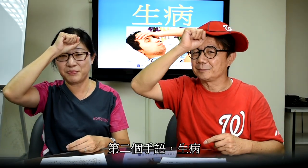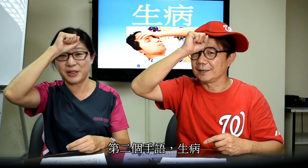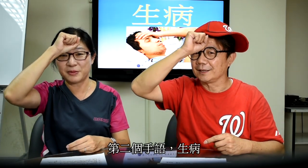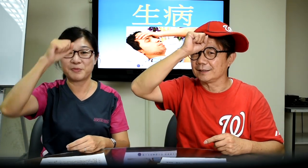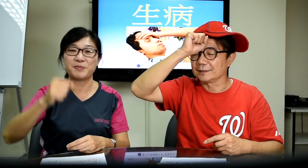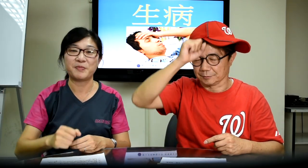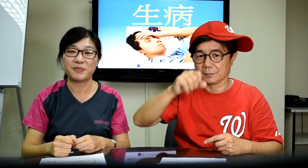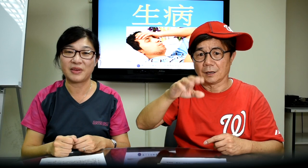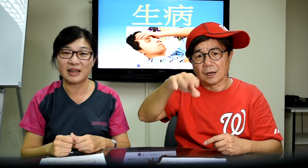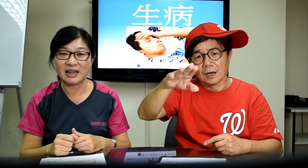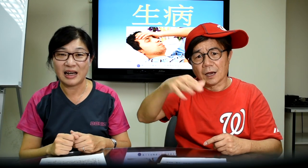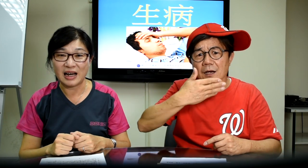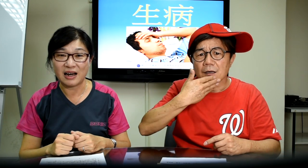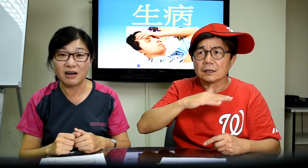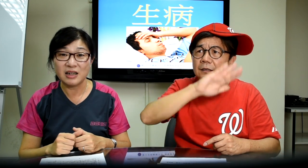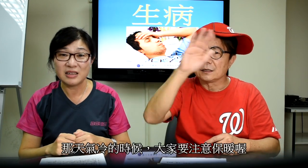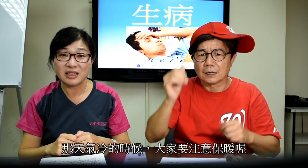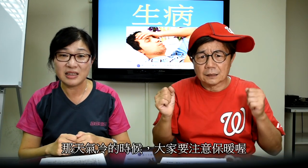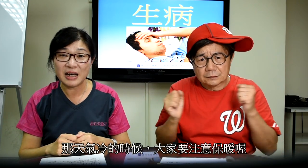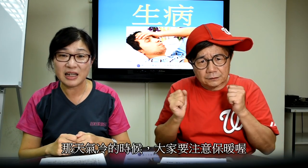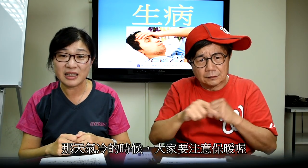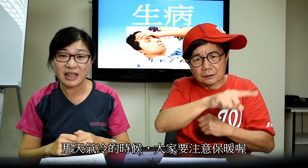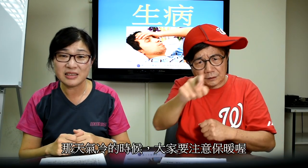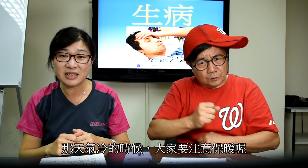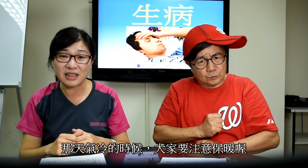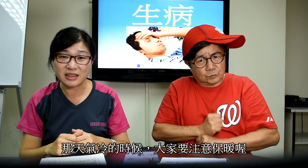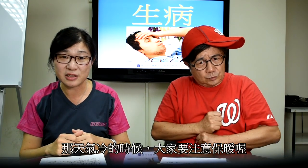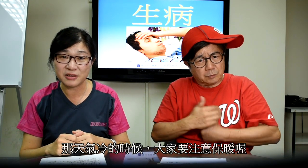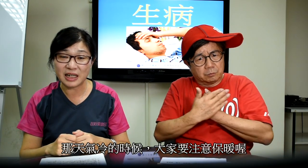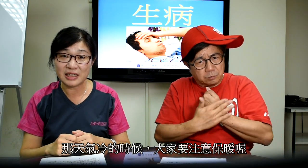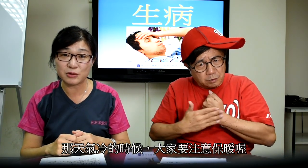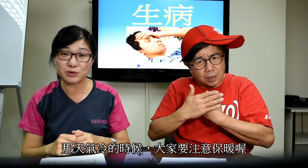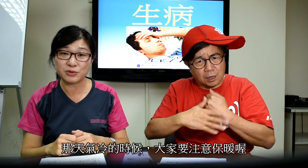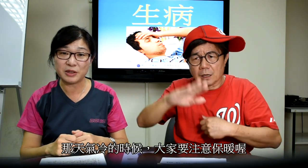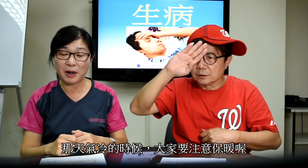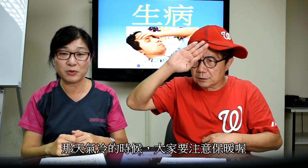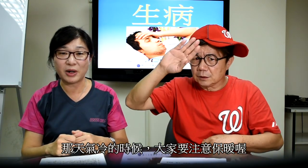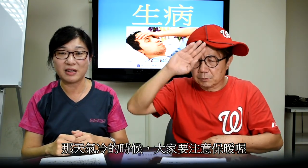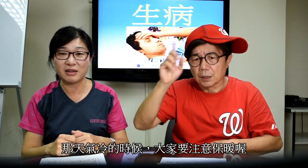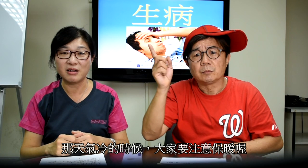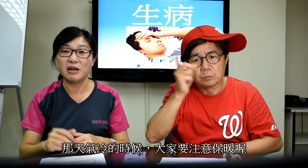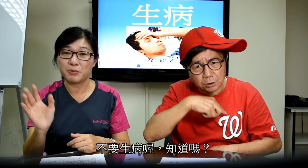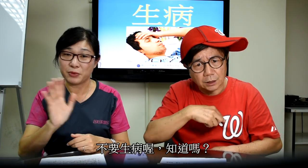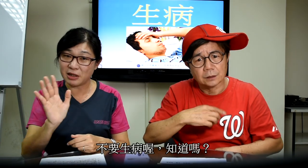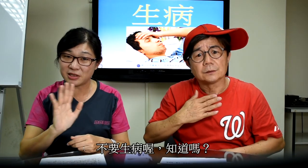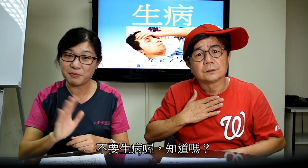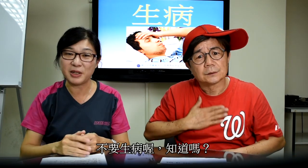病。好，那天气冷的时候，大家要注意保暖哦，不要生病哦，